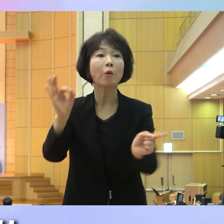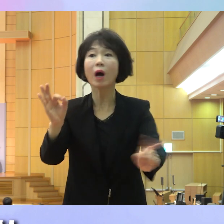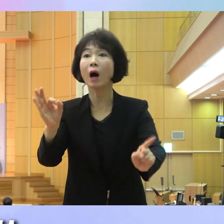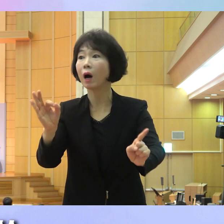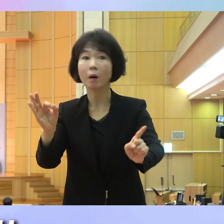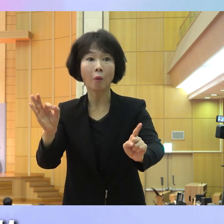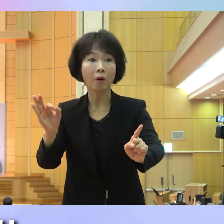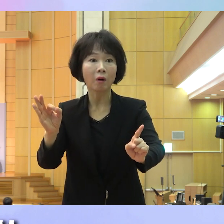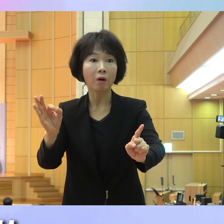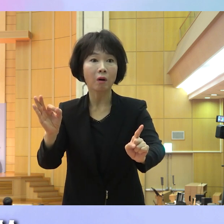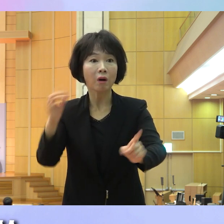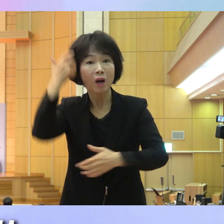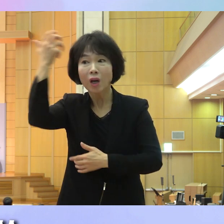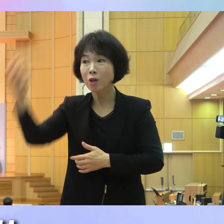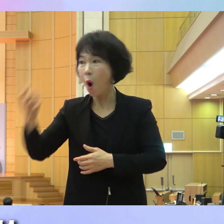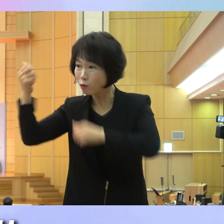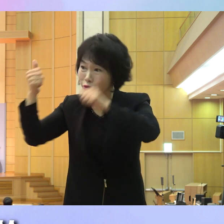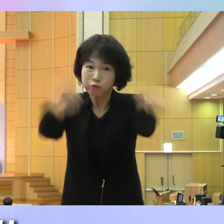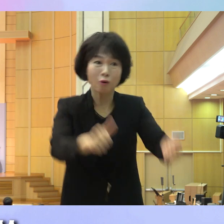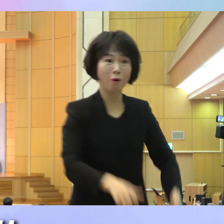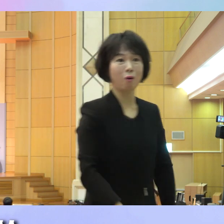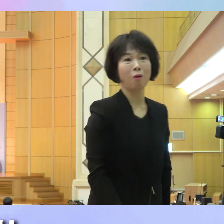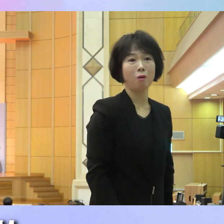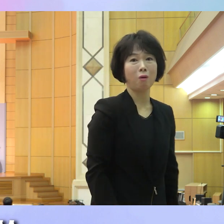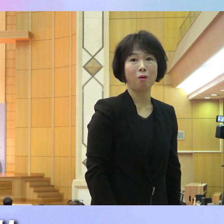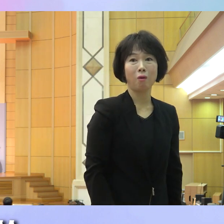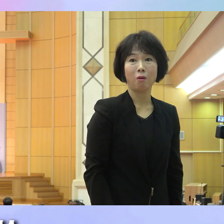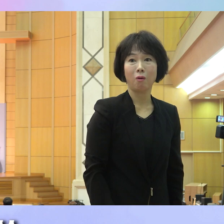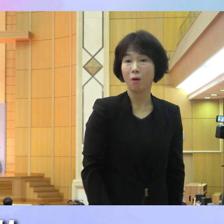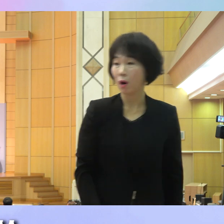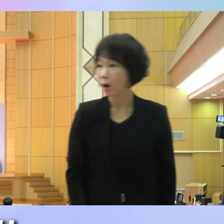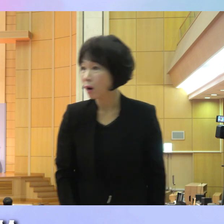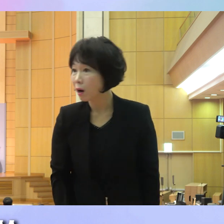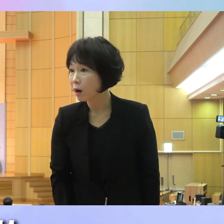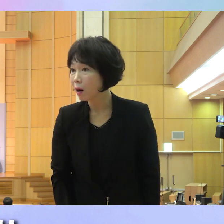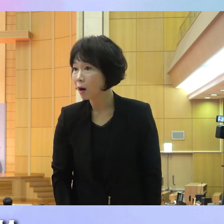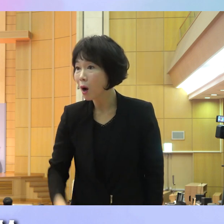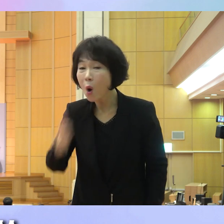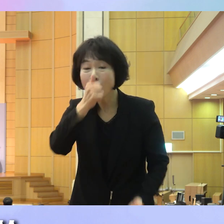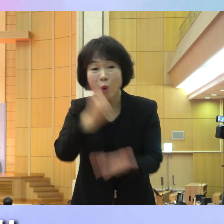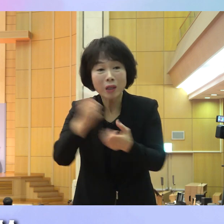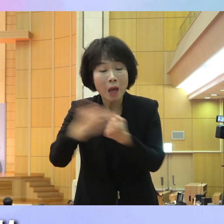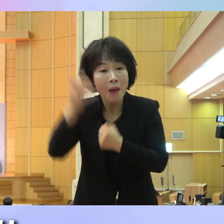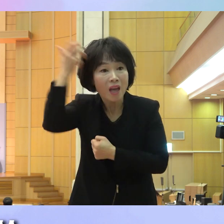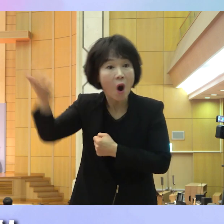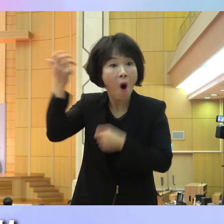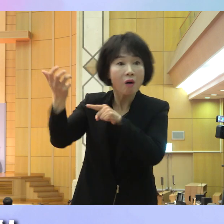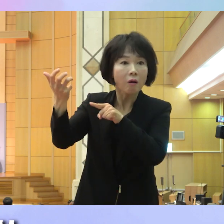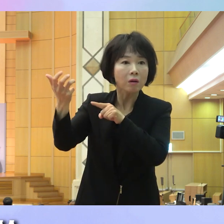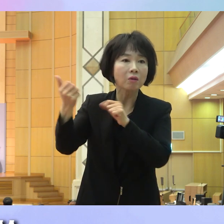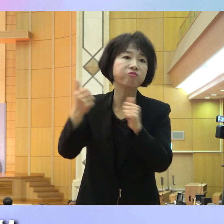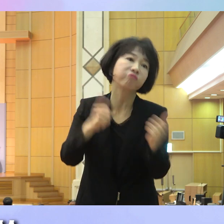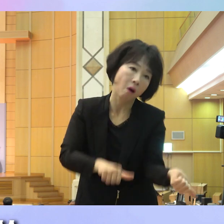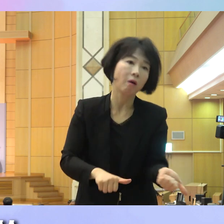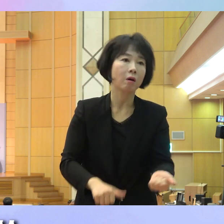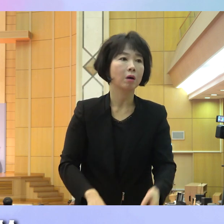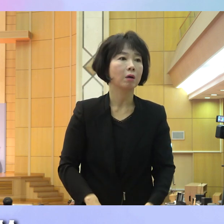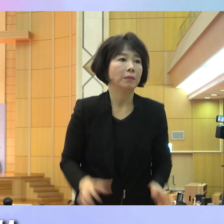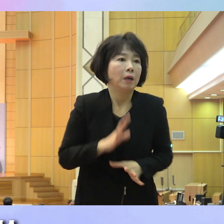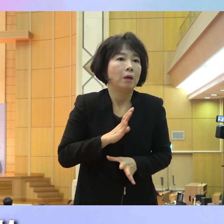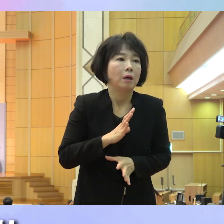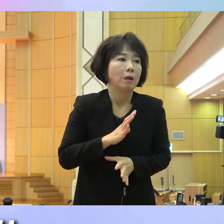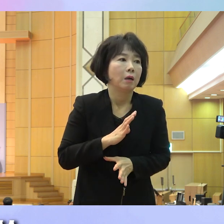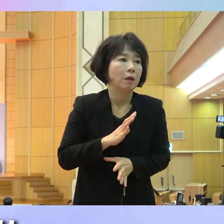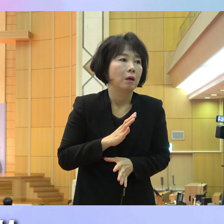것이 아니라 병사입니다. 병사, 생로병사, 병으로 죽는다는 거예요.